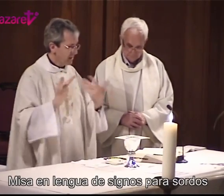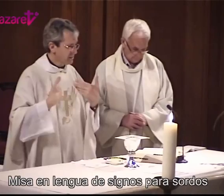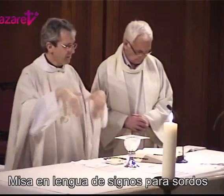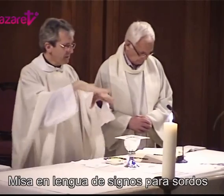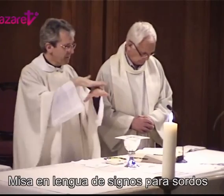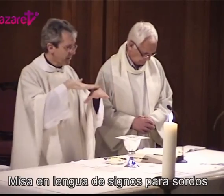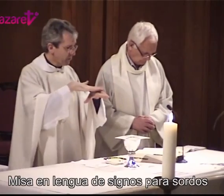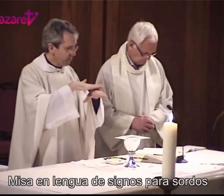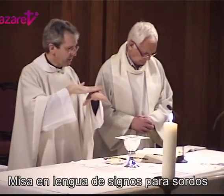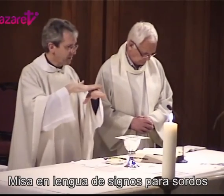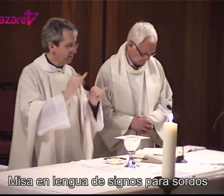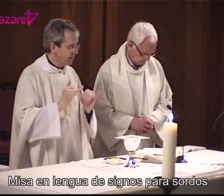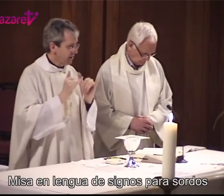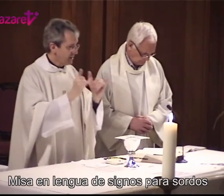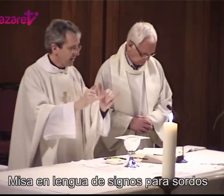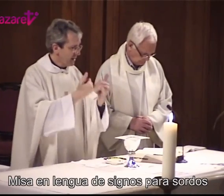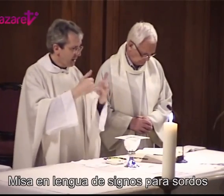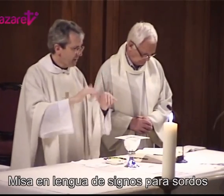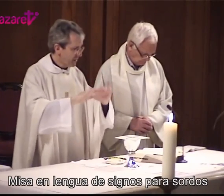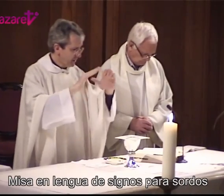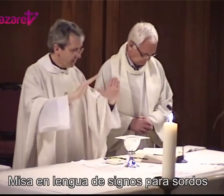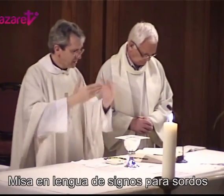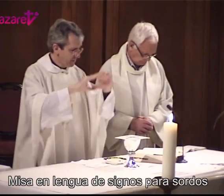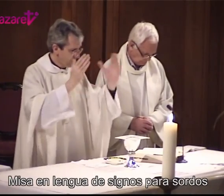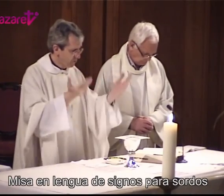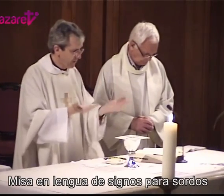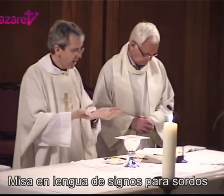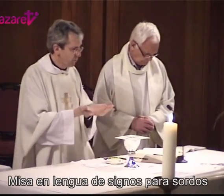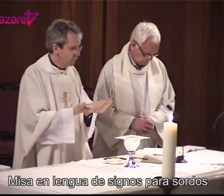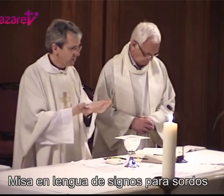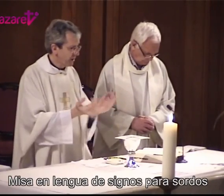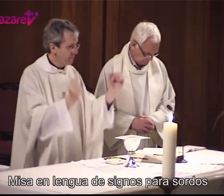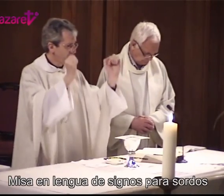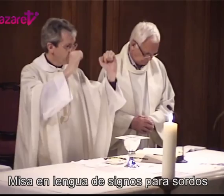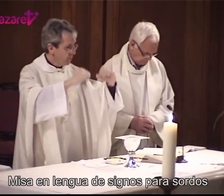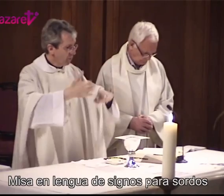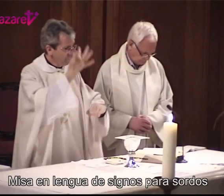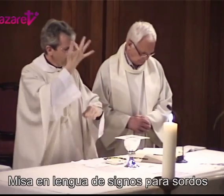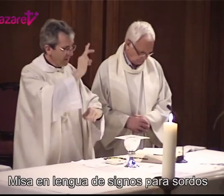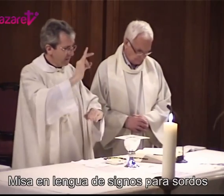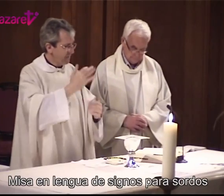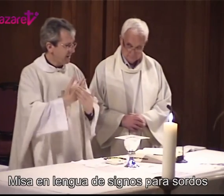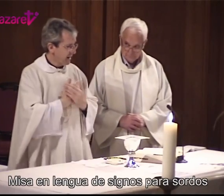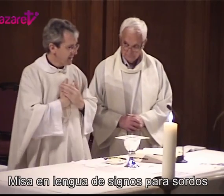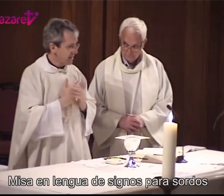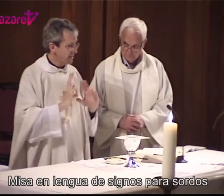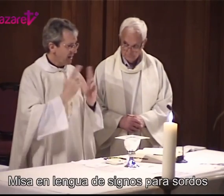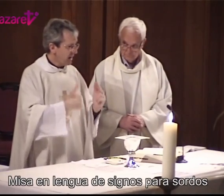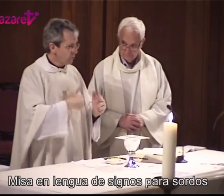esta víctima de reconciliación traiga la paz y la salvación al mundo entero. Confirma en la fe y en la caridad a tu